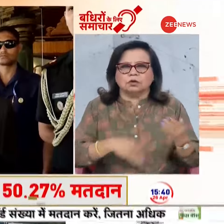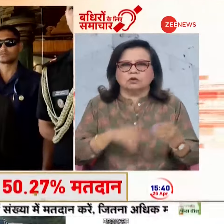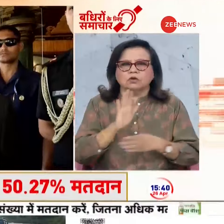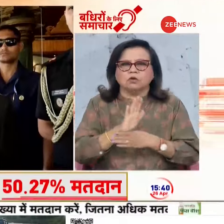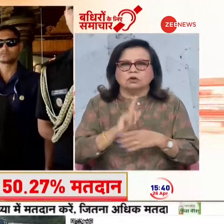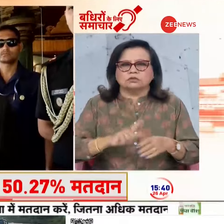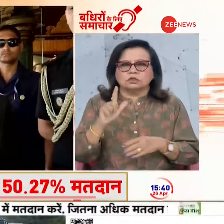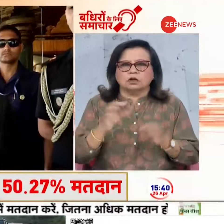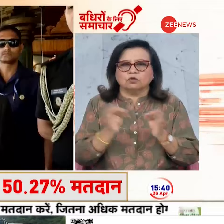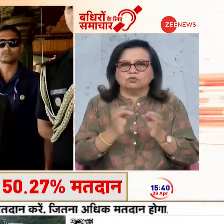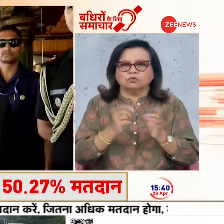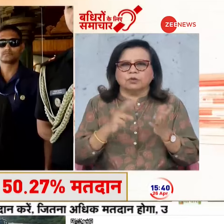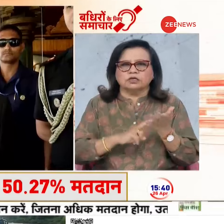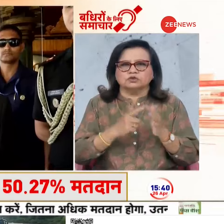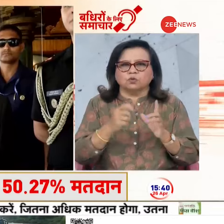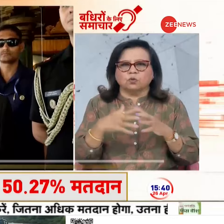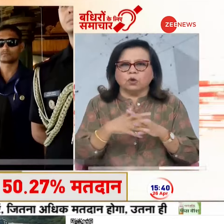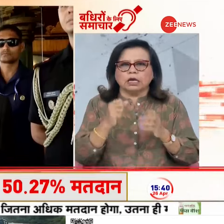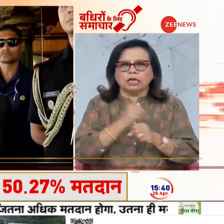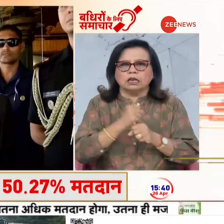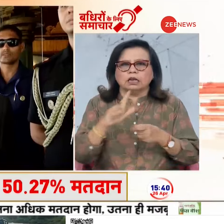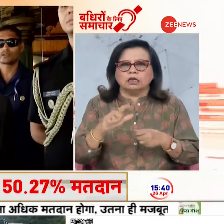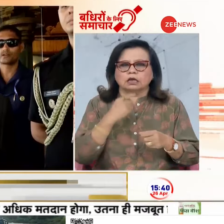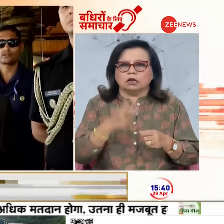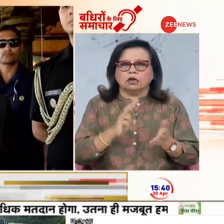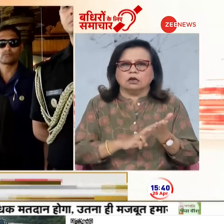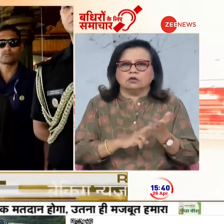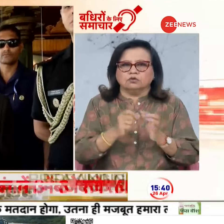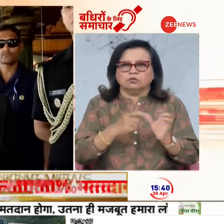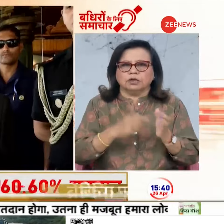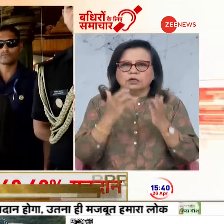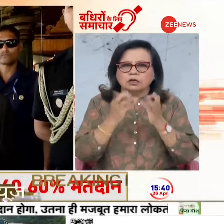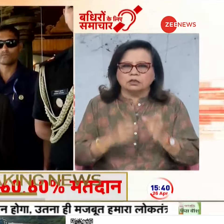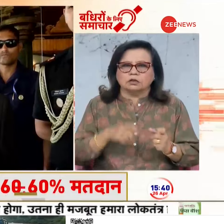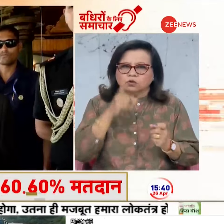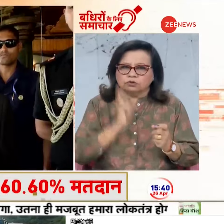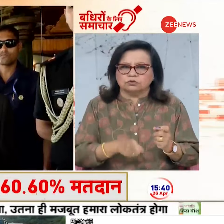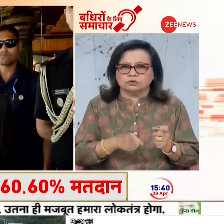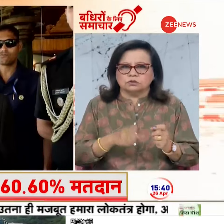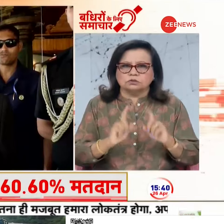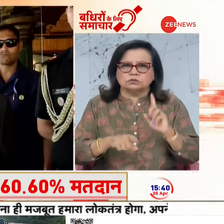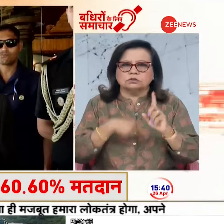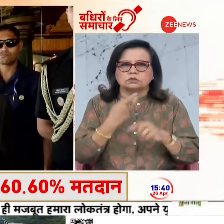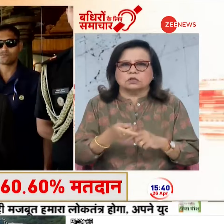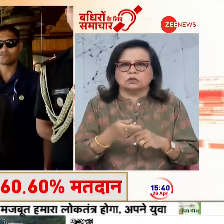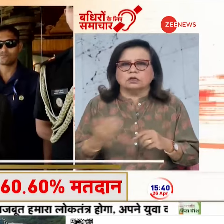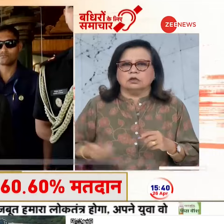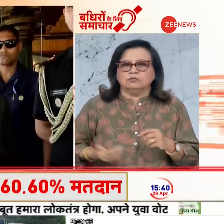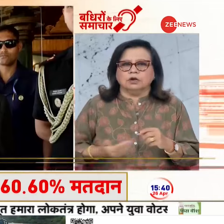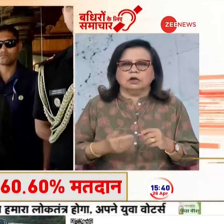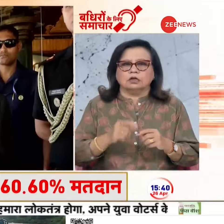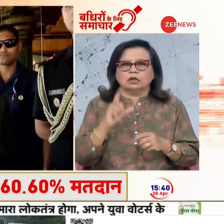पर कांग्रेस नेता भूपेश बघेल ने कहा कि वीवीपैट की गिनती होनी चाहिए। इसके साथ